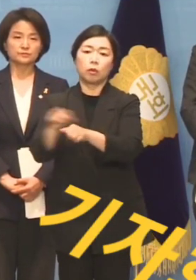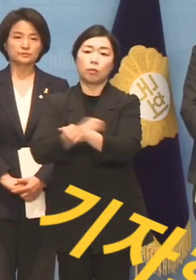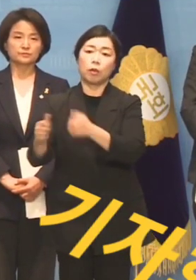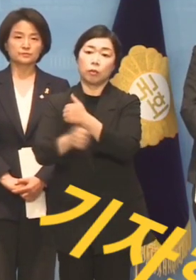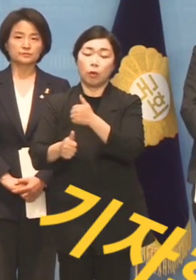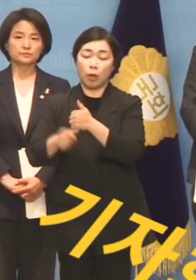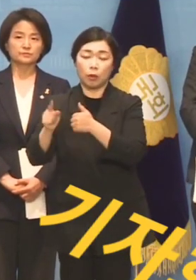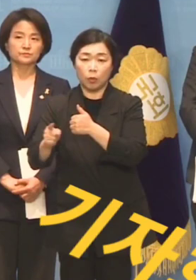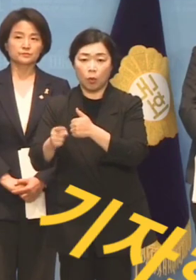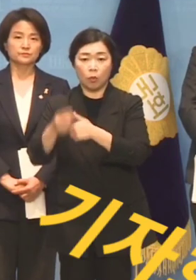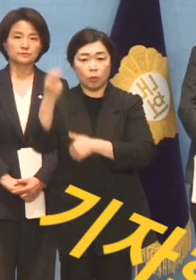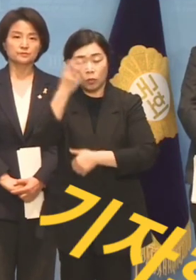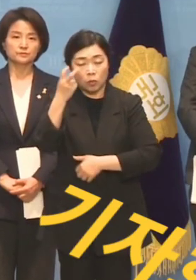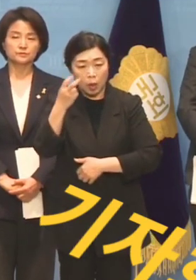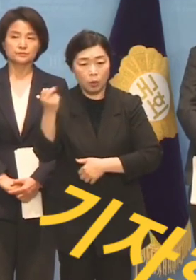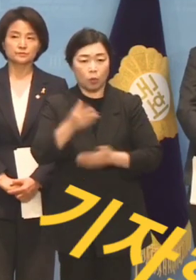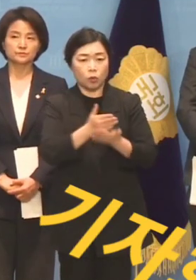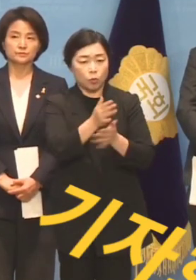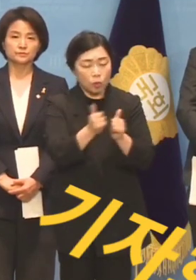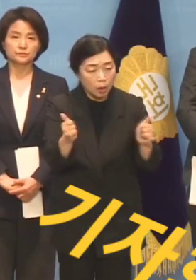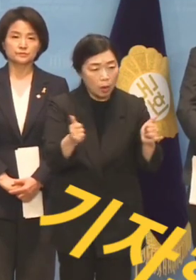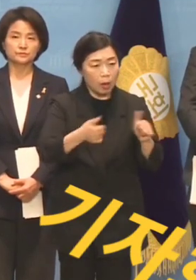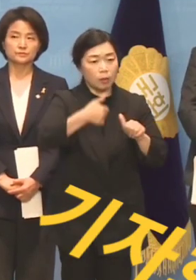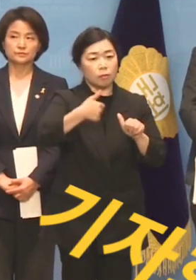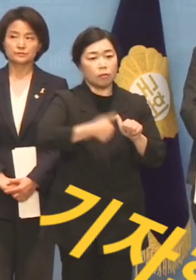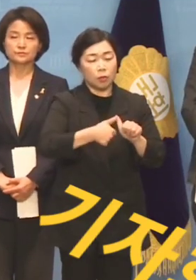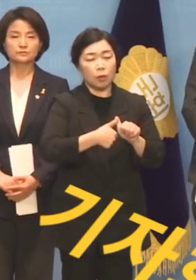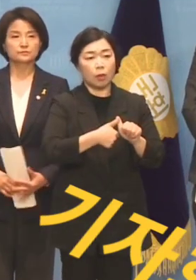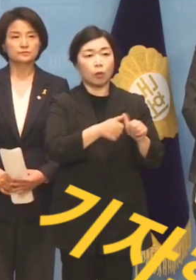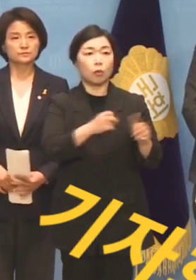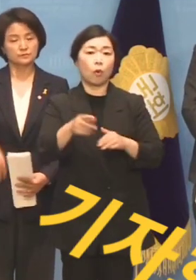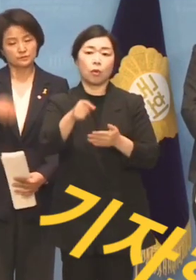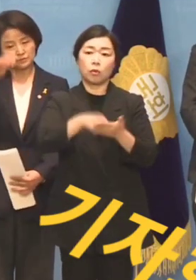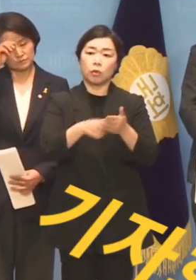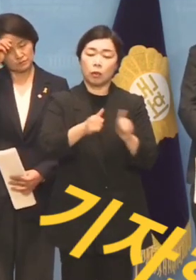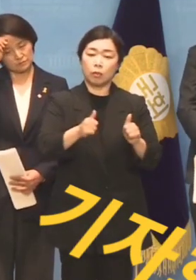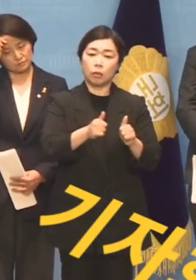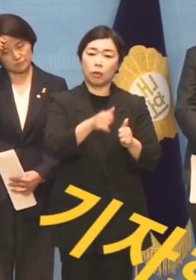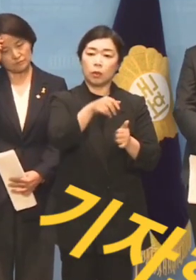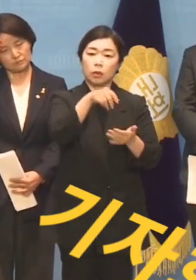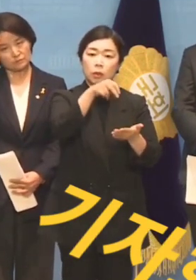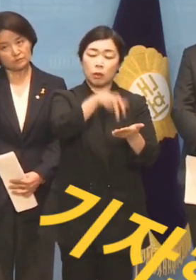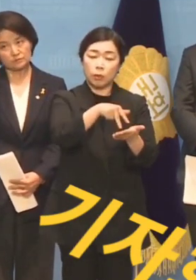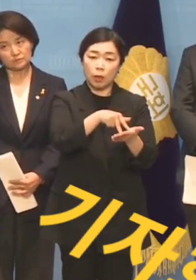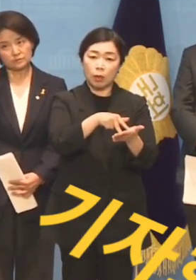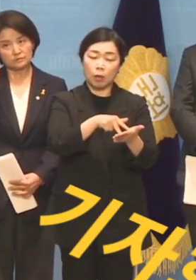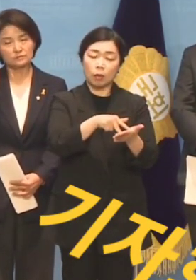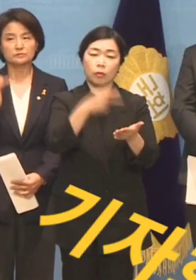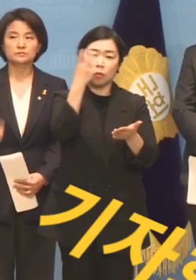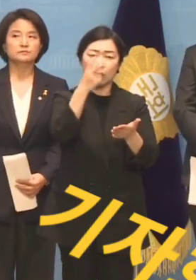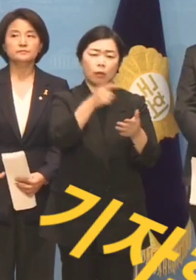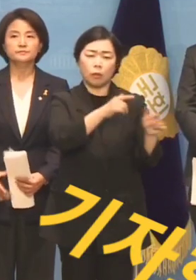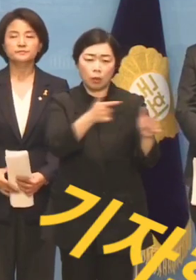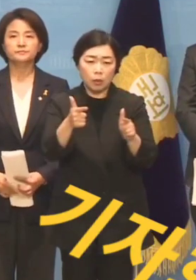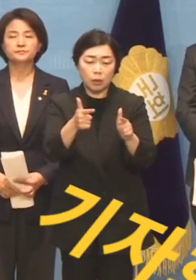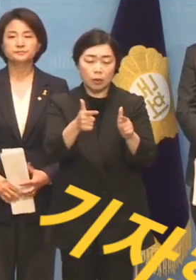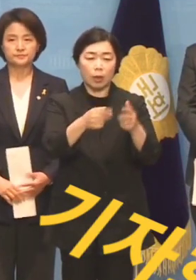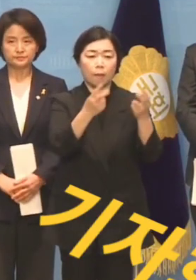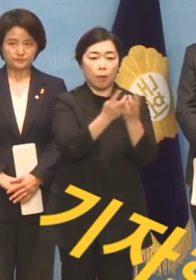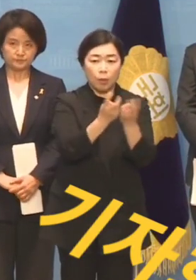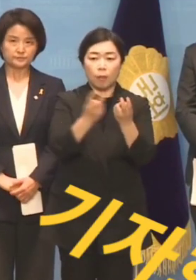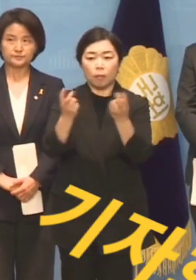공론조사 혹은 전문가조사 혹은 국회 출입 정치부 기자들에 대한 여론조사 이런